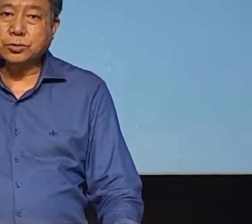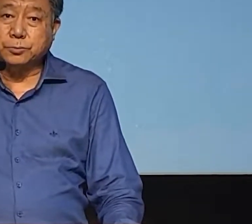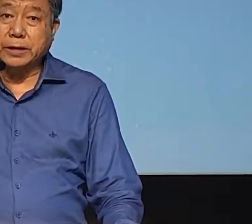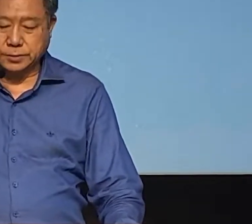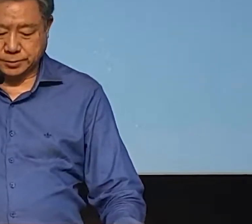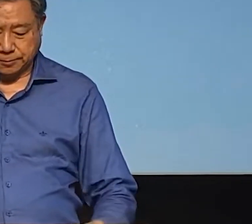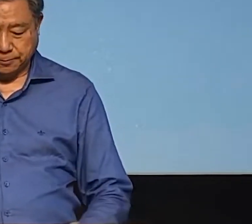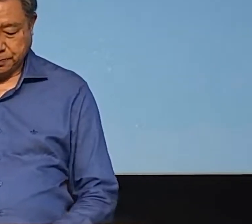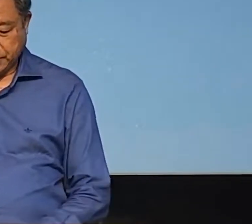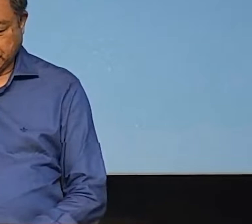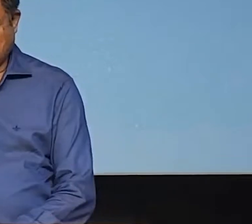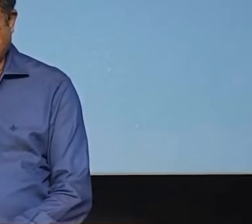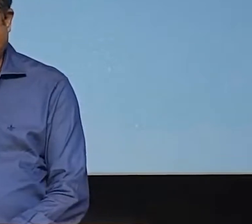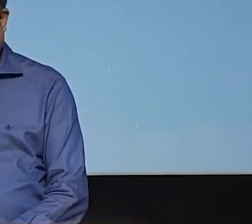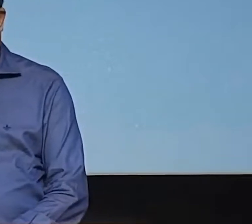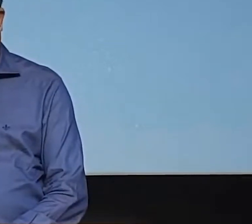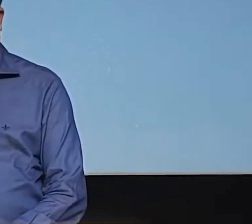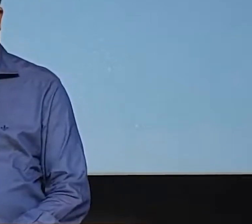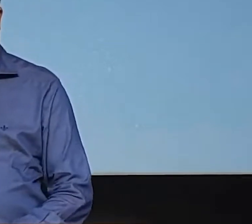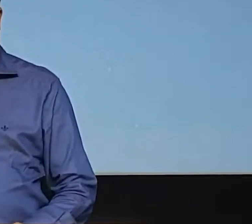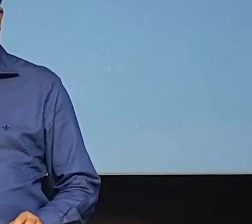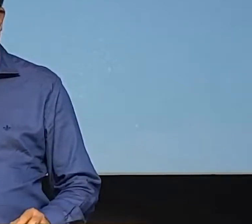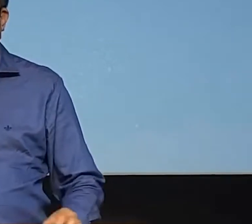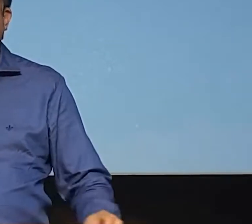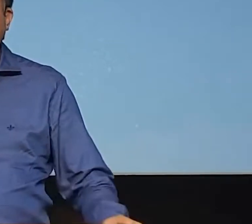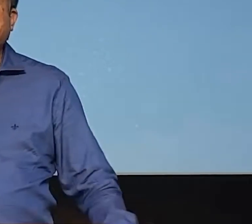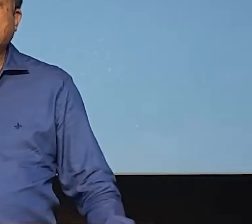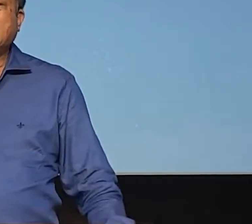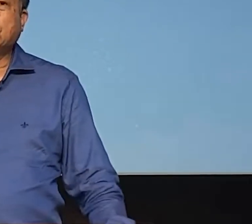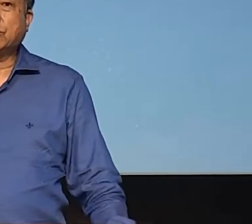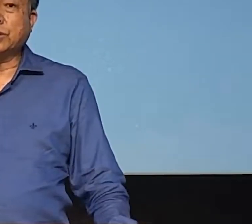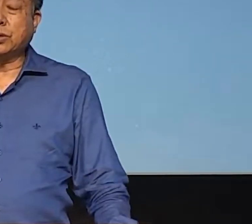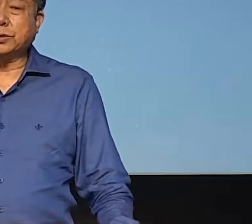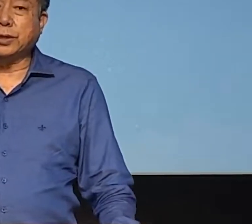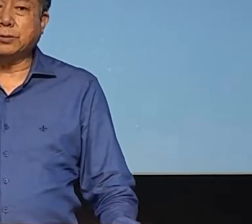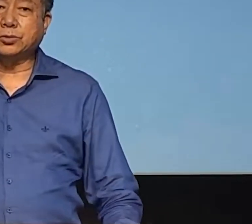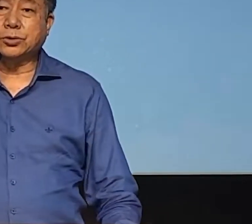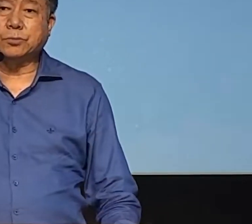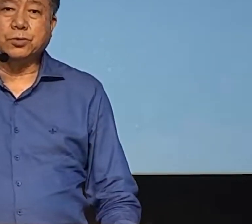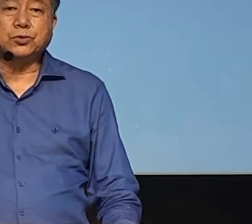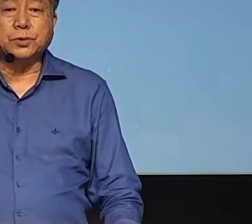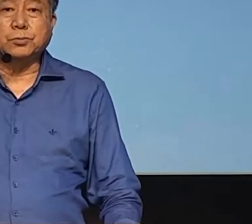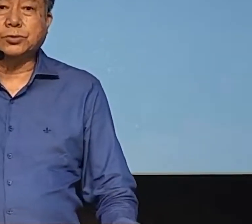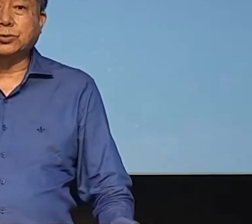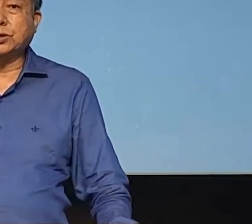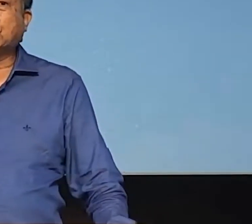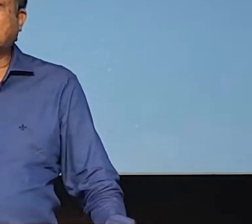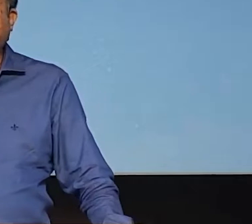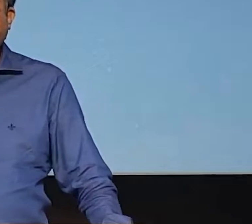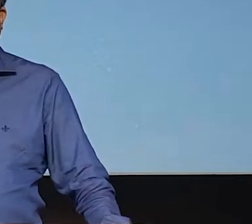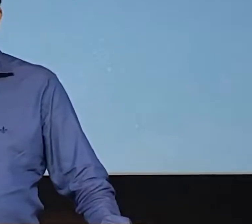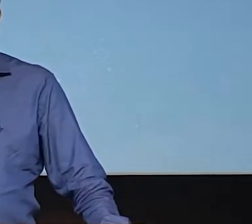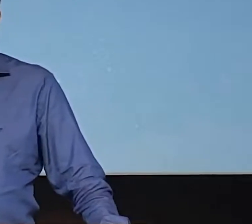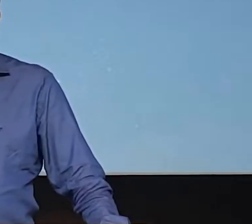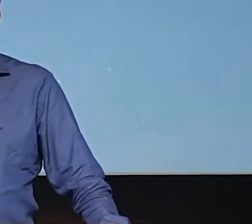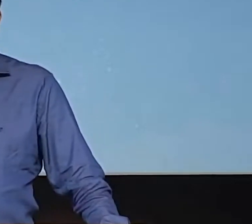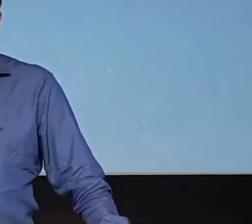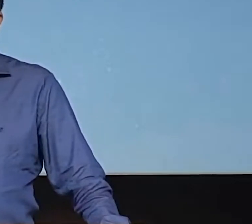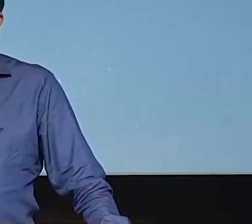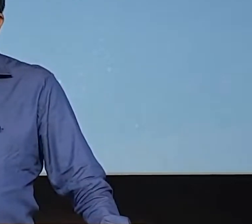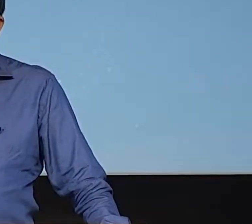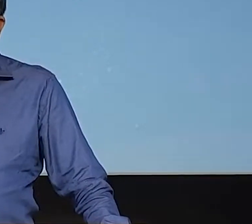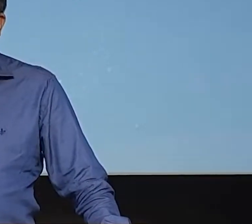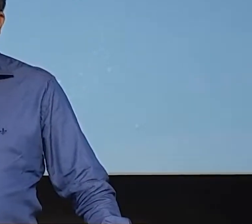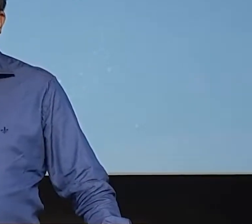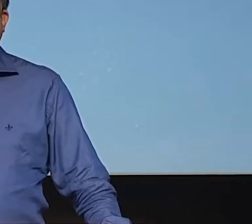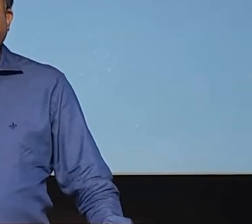os nossos bens. O Senhor tem nos dado tudo que nós temos, tudo que possuímos, tudo que somos,